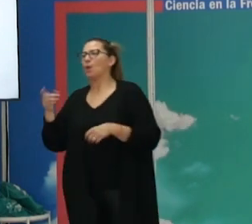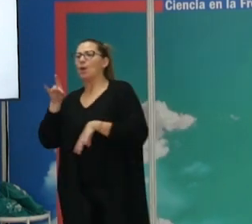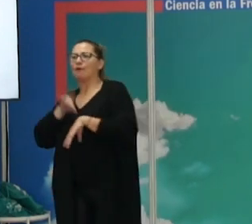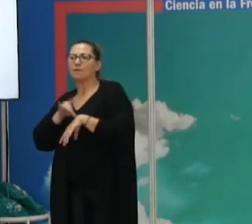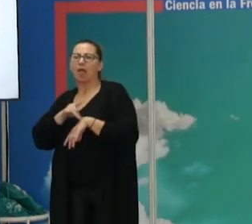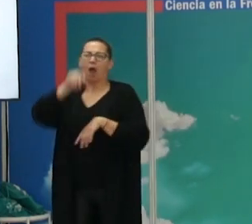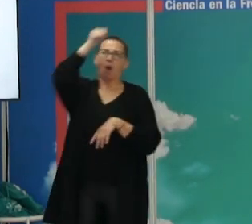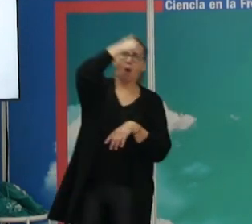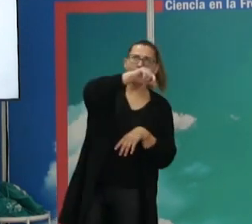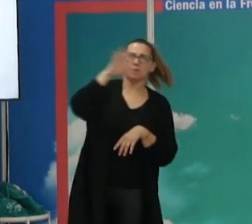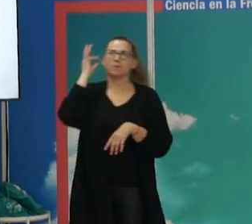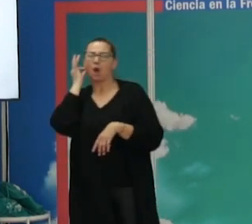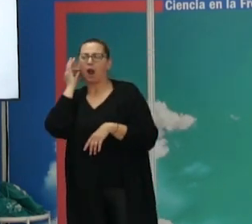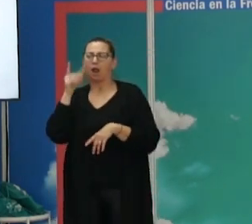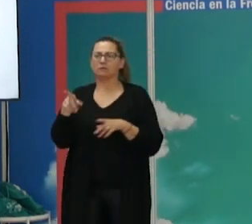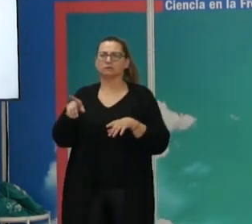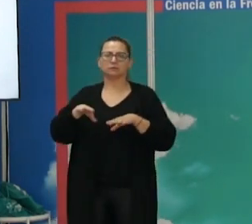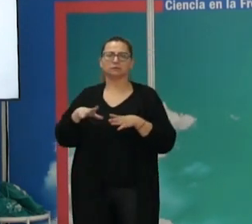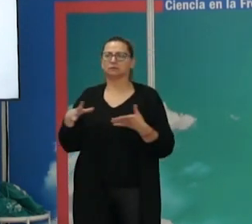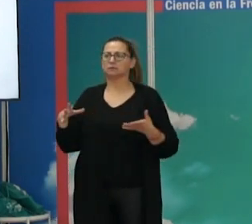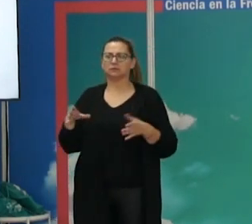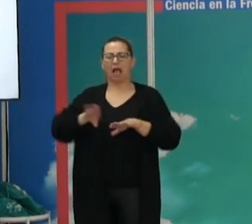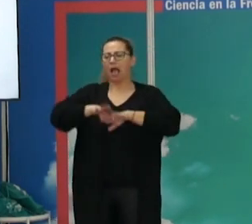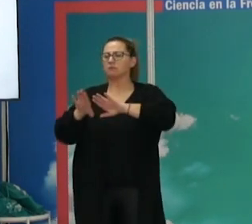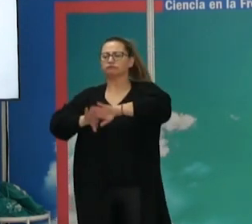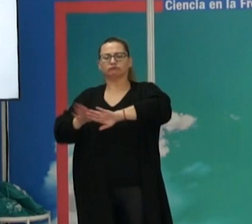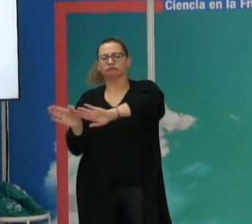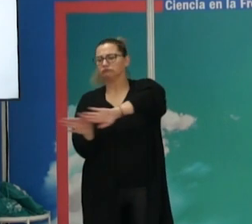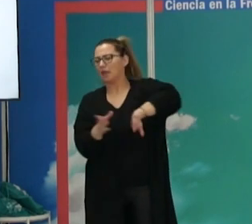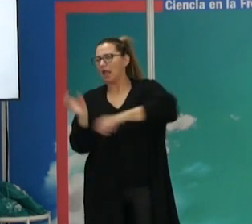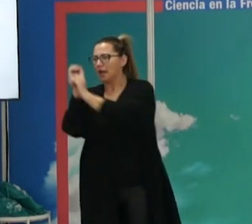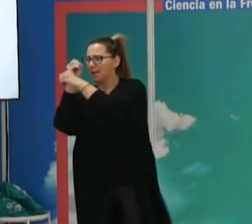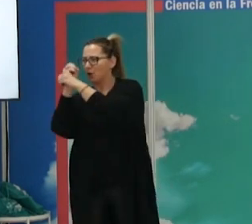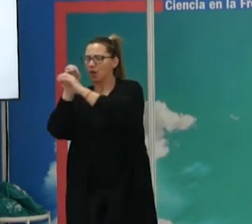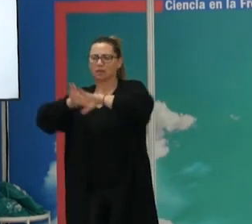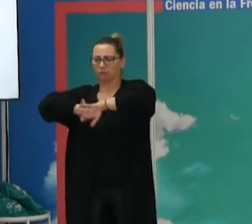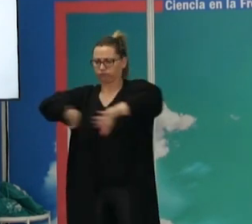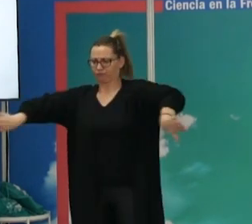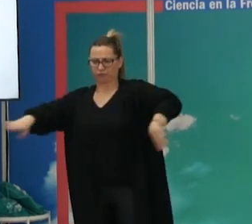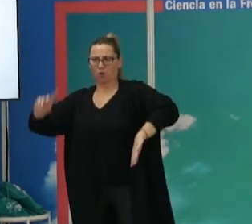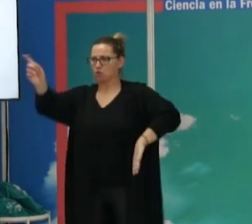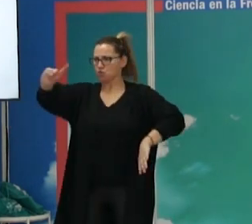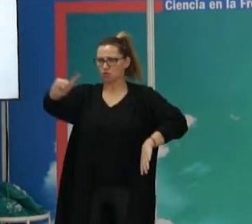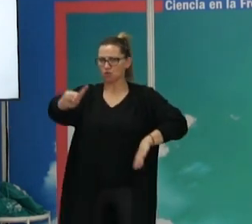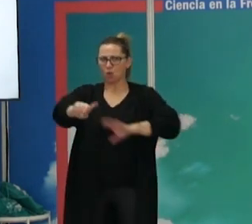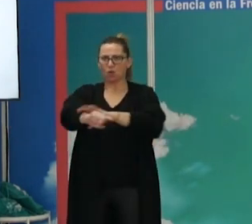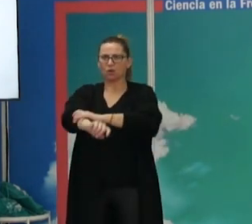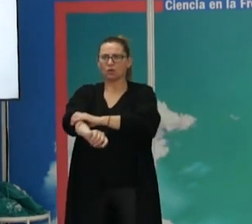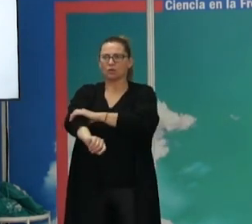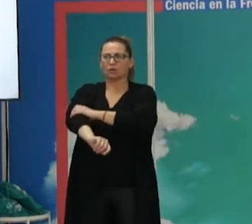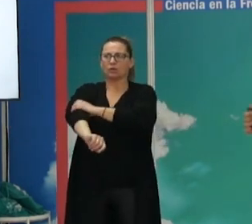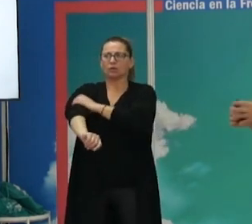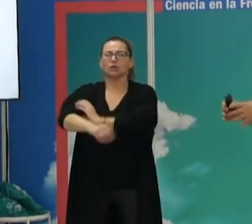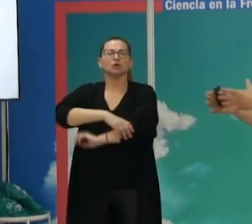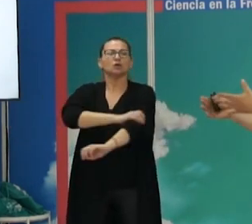ser mujer u hombre, nada tengan que ver con la biología. Por favor, que esta no sea la conclusión que se sigue de esta charla, porque lo